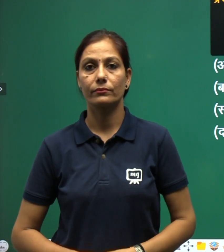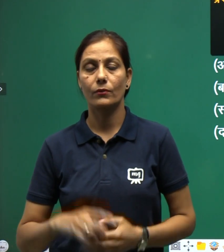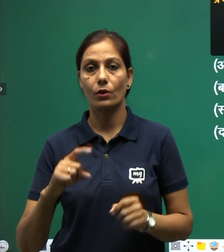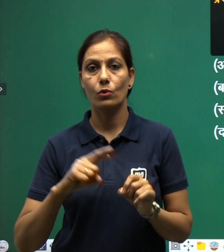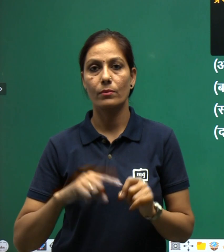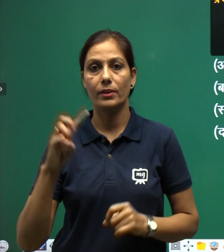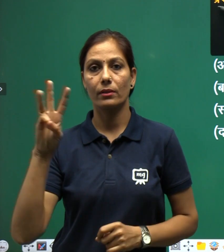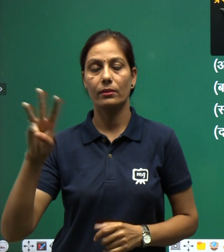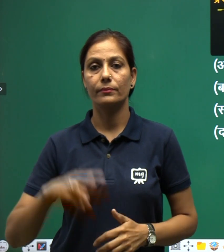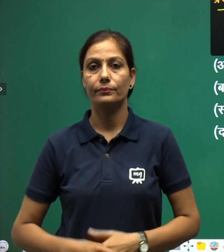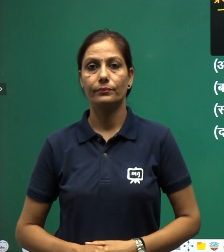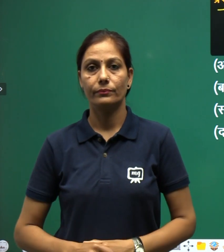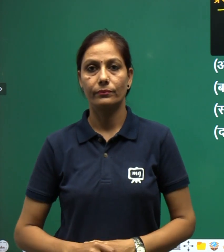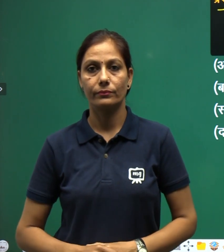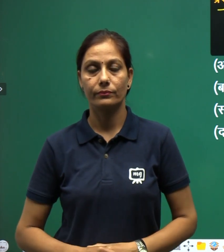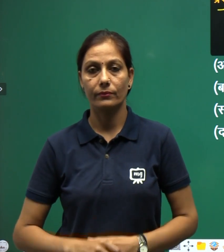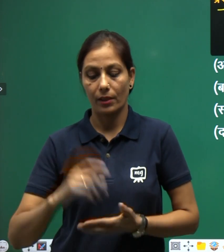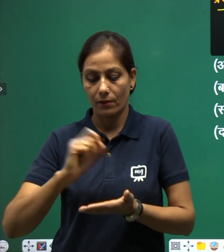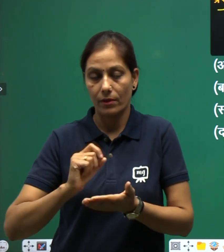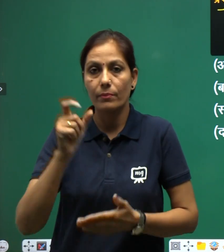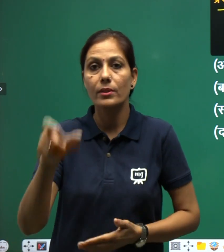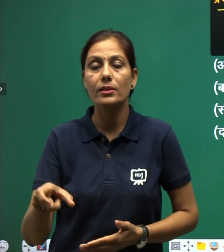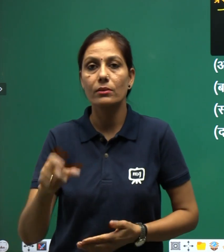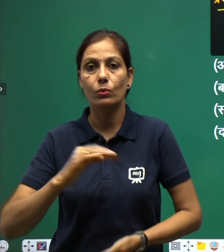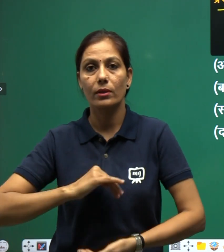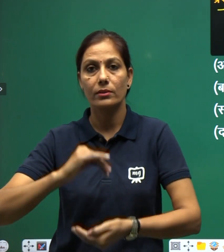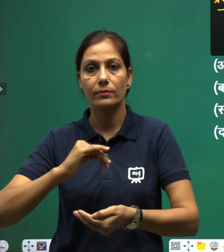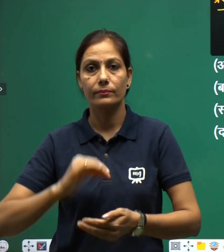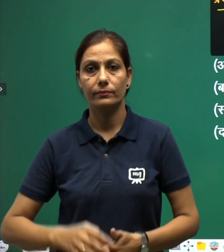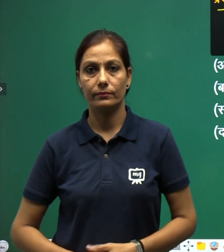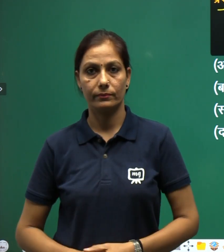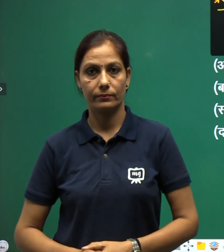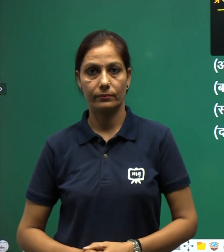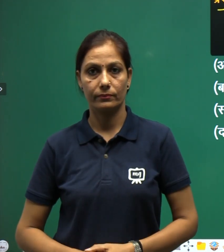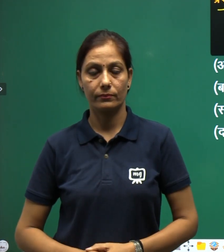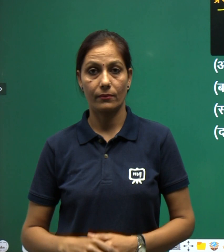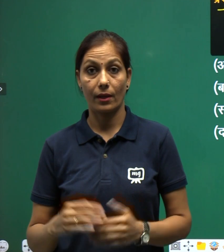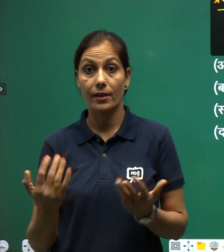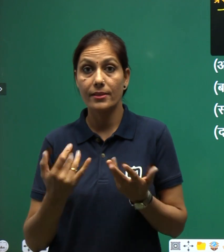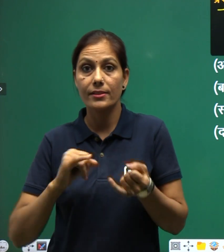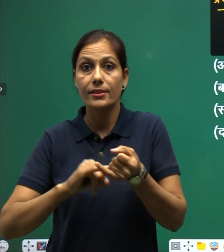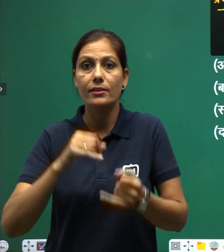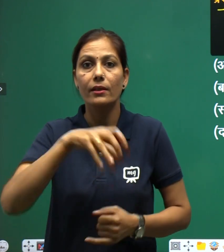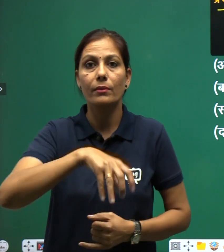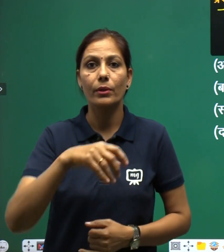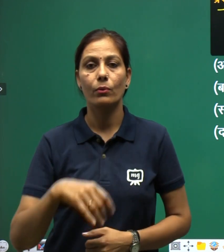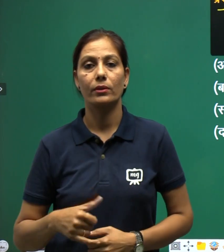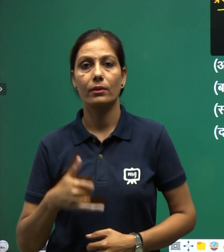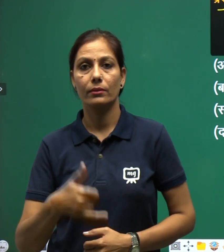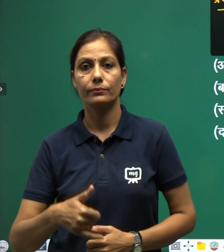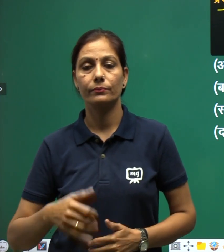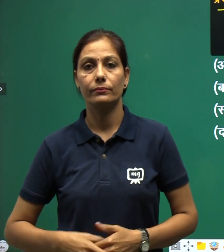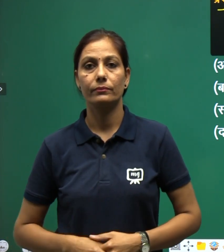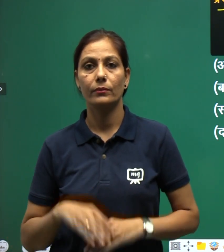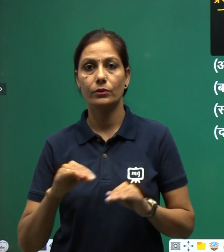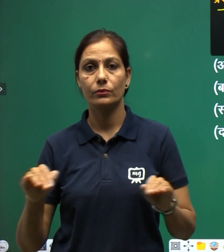प्रश्न 3, लेखक विष्णु खरे का जन्म किस राज्य में हुआ था?